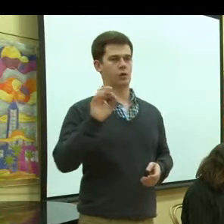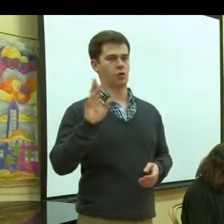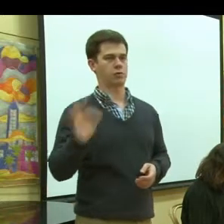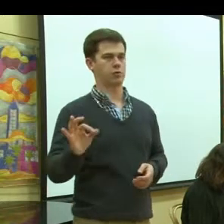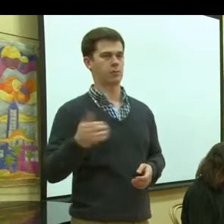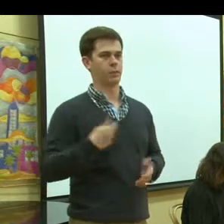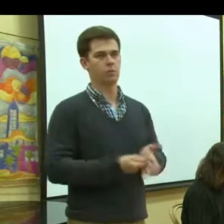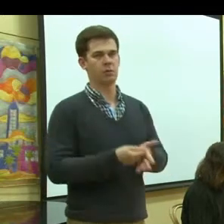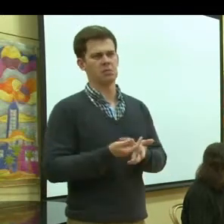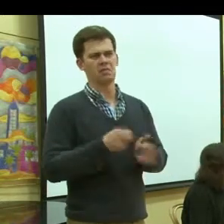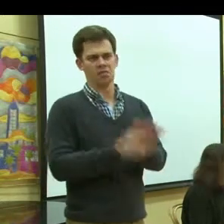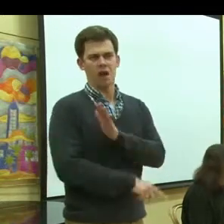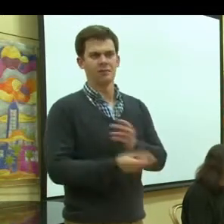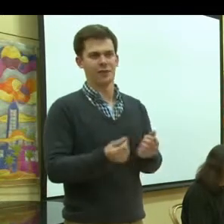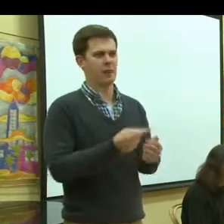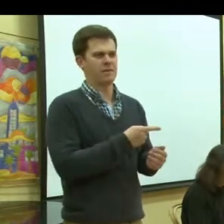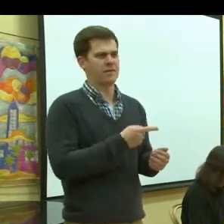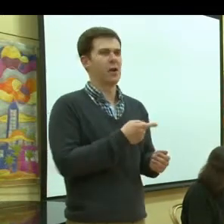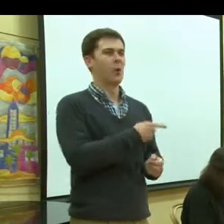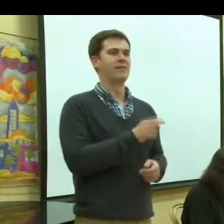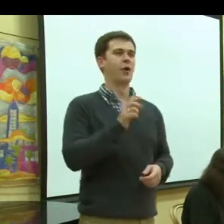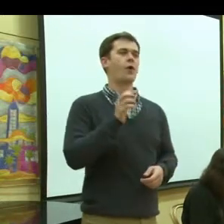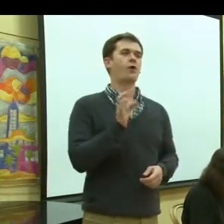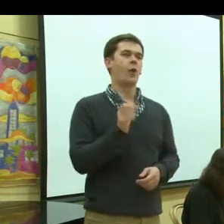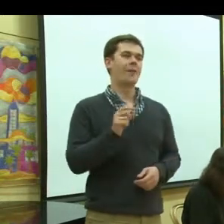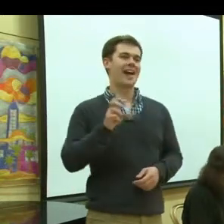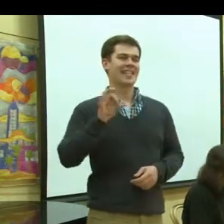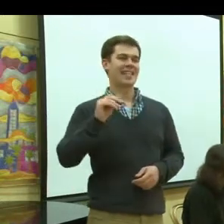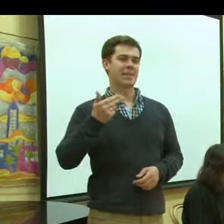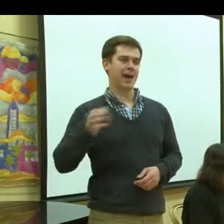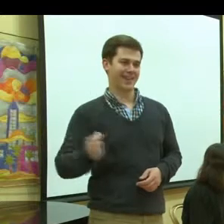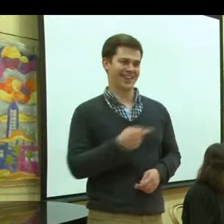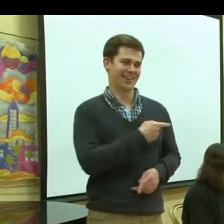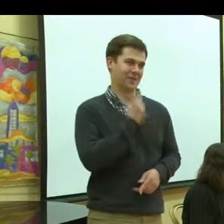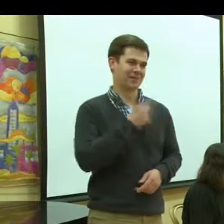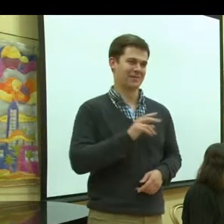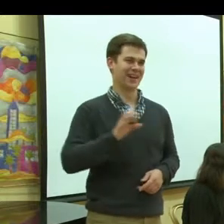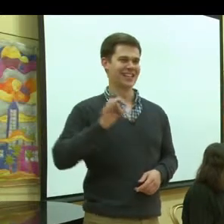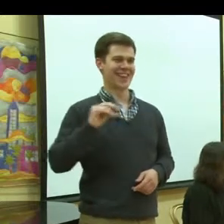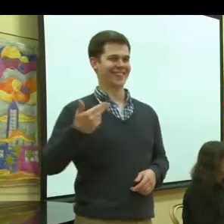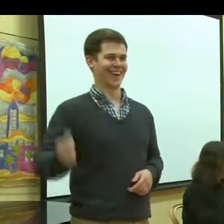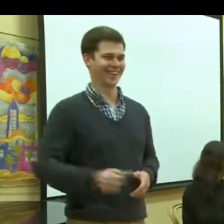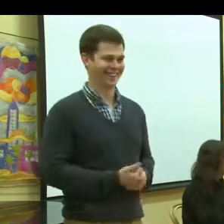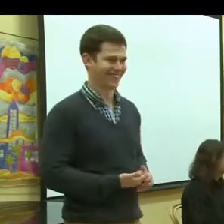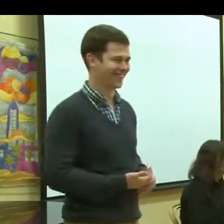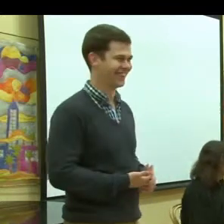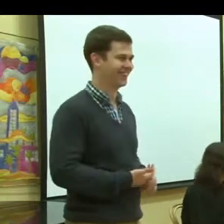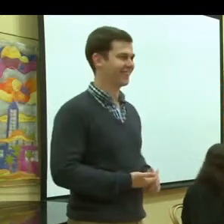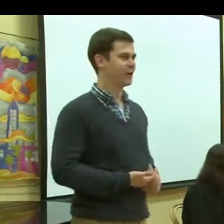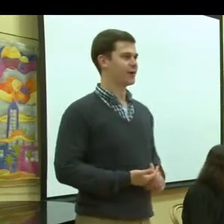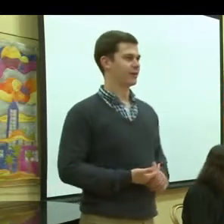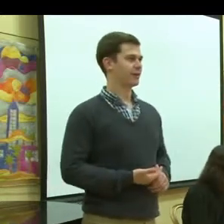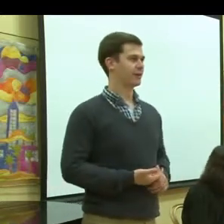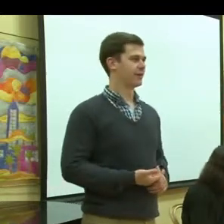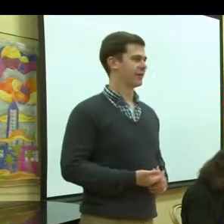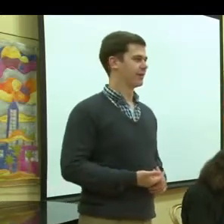cena, muy buena. Dobra cena, o właśnie, Krystian już po polsku powiedział. Ale nie dała tym razem. Krystian mówi,